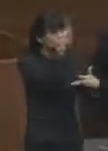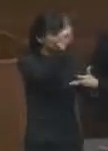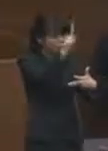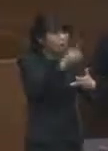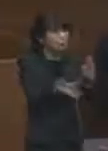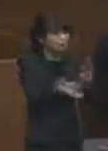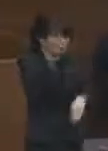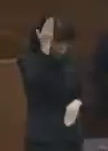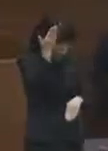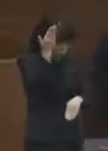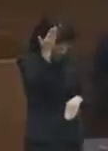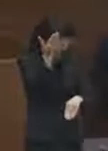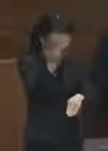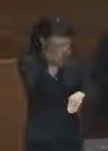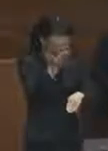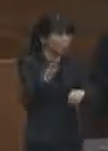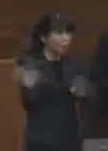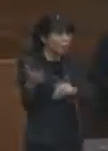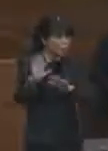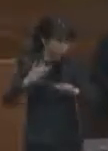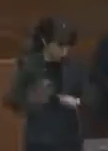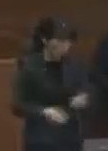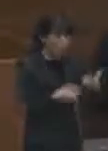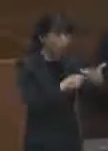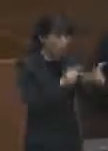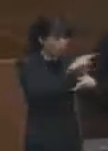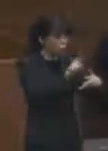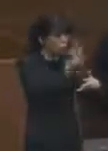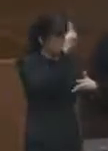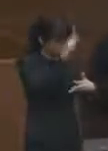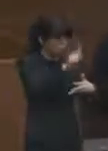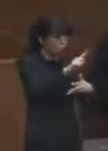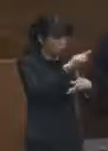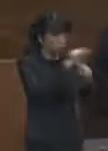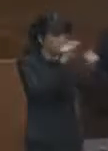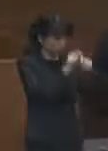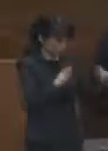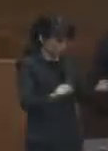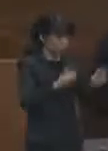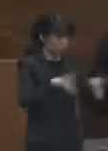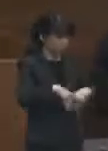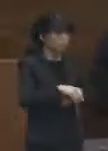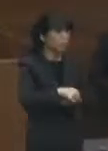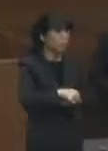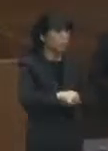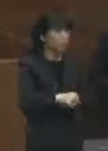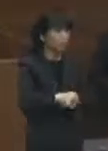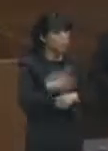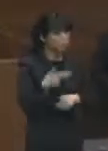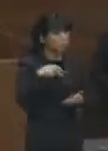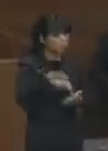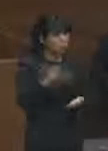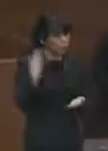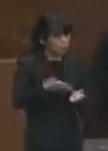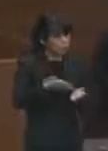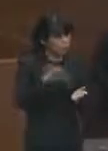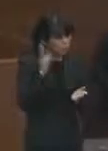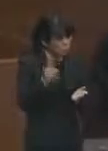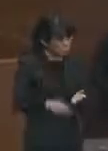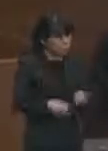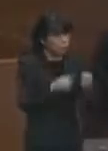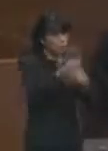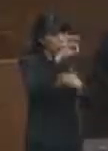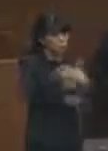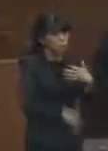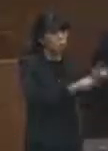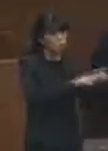を結論とされたところでございます。市としていたしましても、先ほどご説明申し上げましたように、条例に基